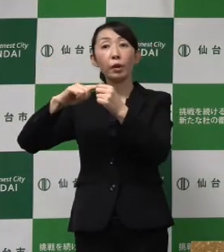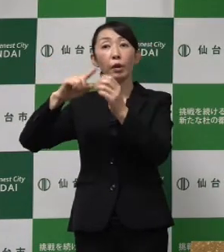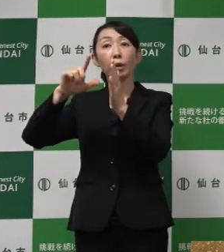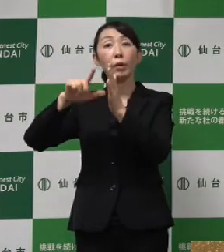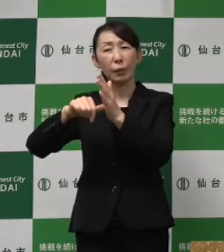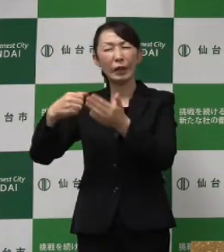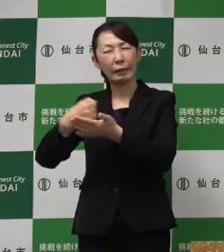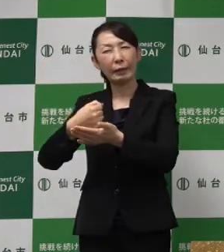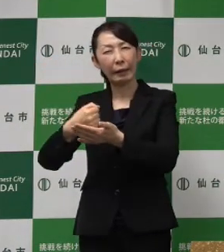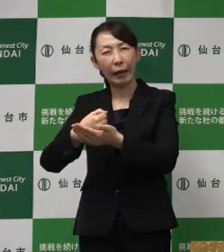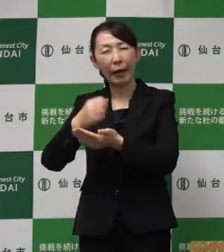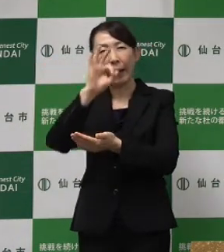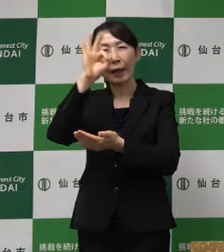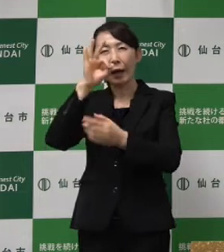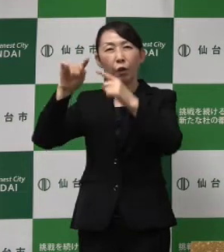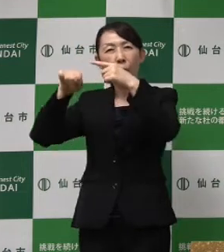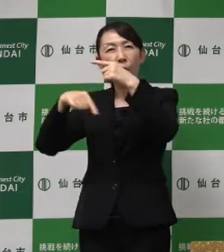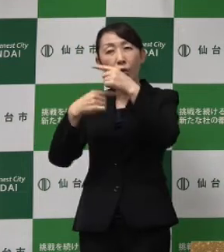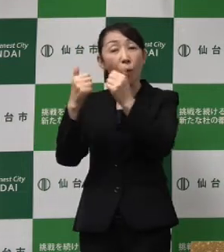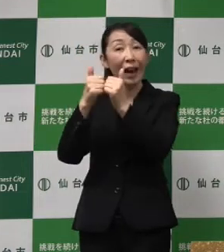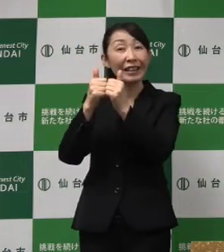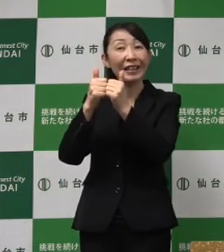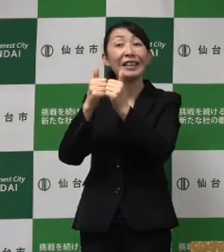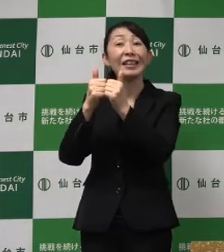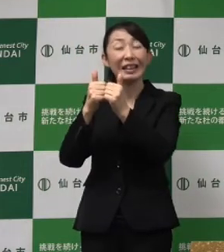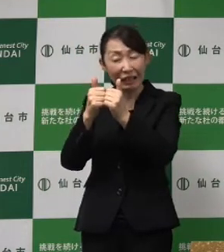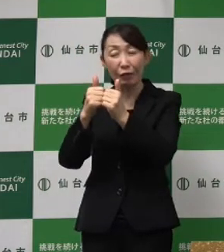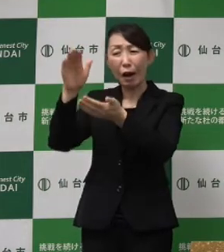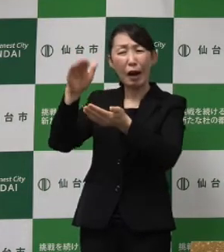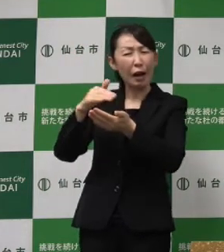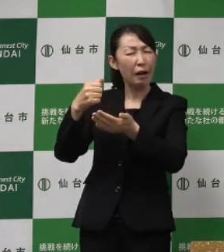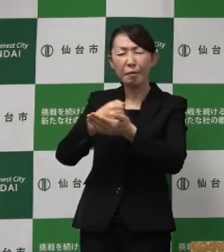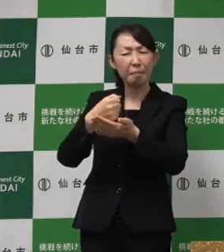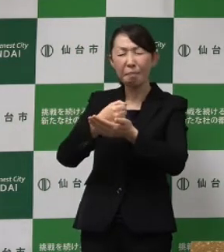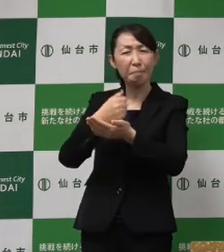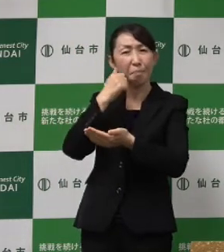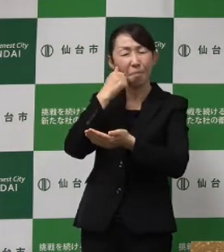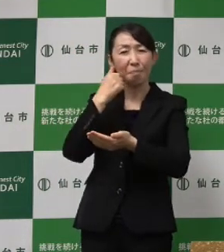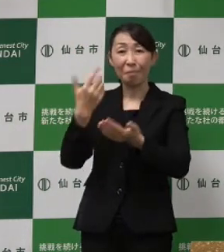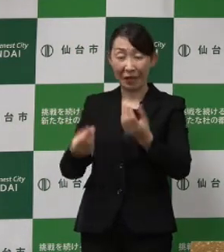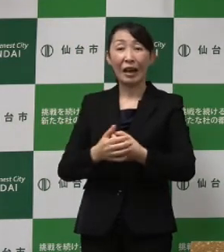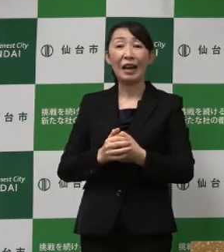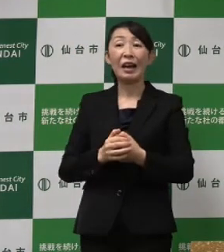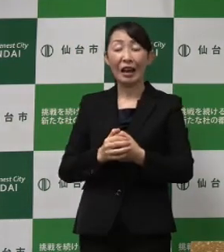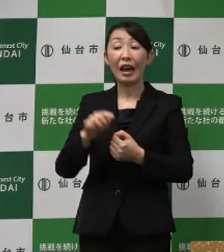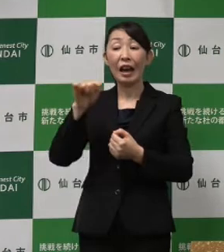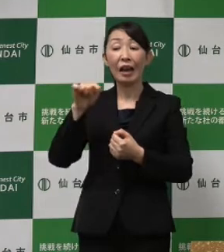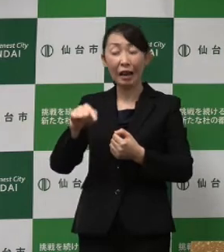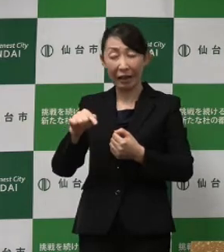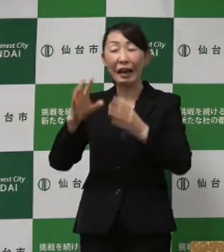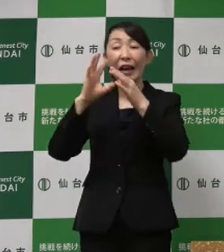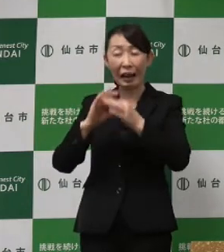残念ながら観光庁会議、誘致できなかったですけども、今回その雪辱リベン